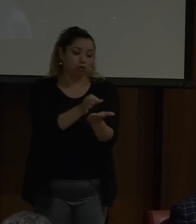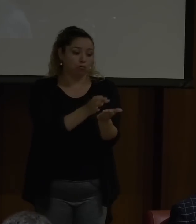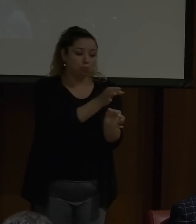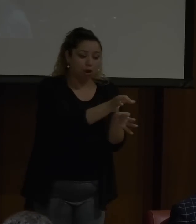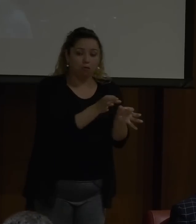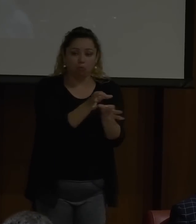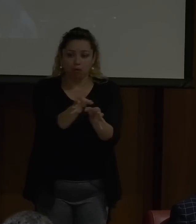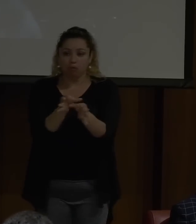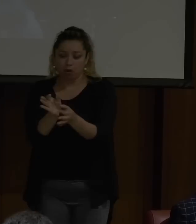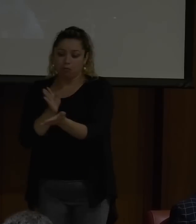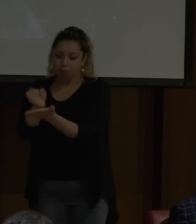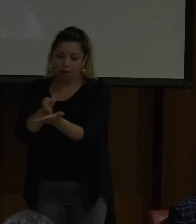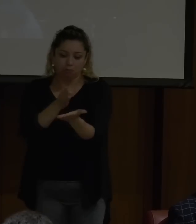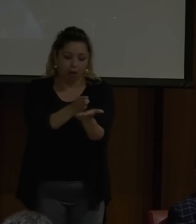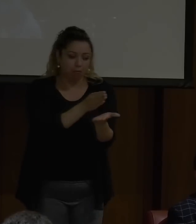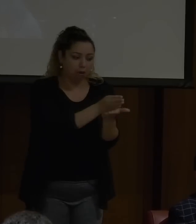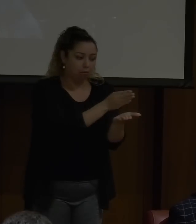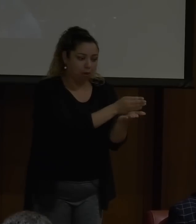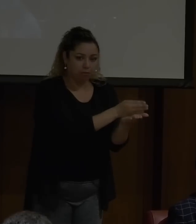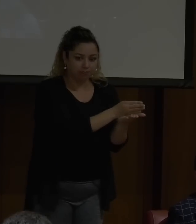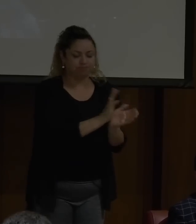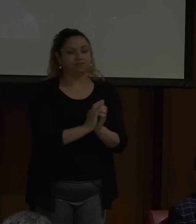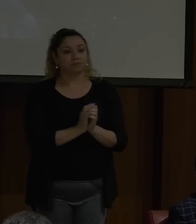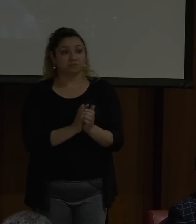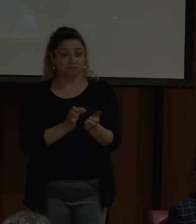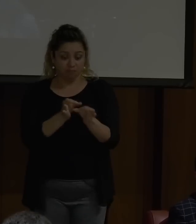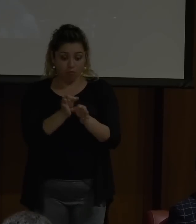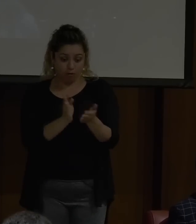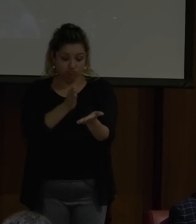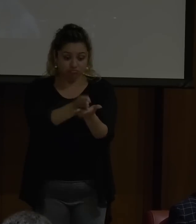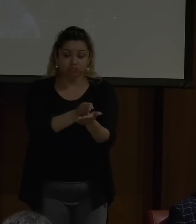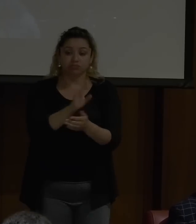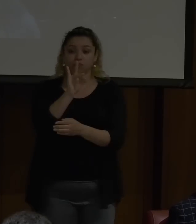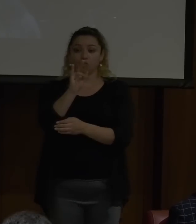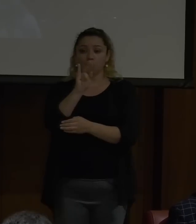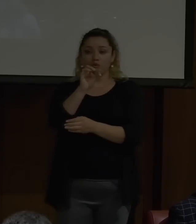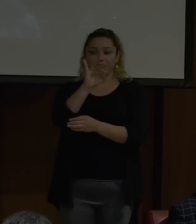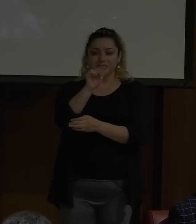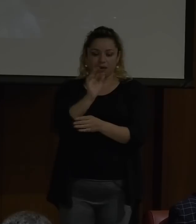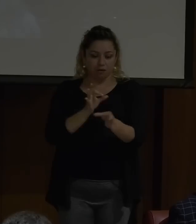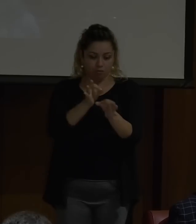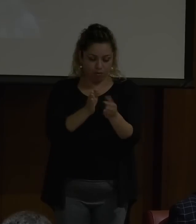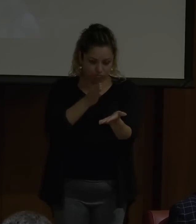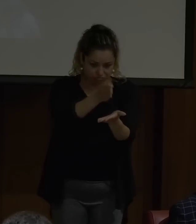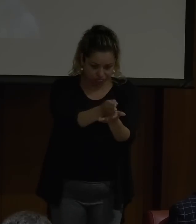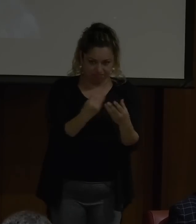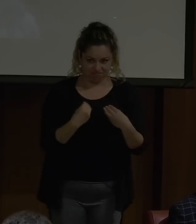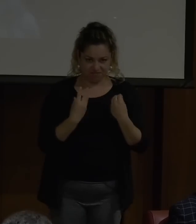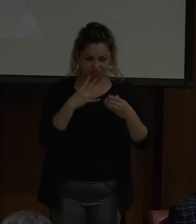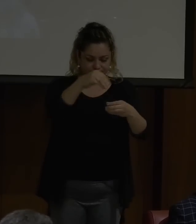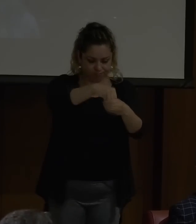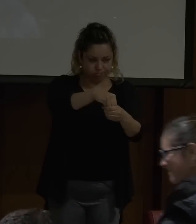en San Diego. Y estando en Urumita, oía los cantos de Julio Suárez, de